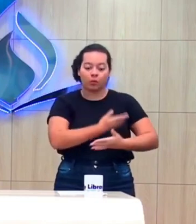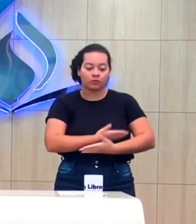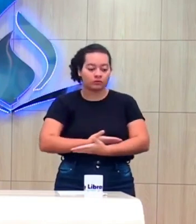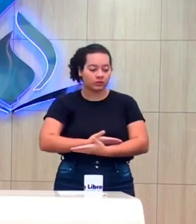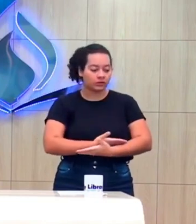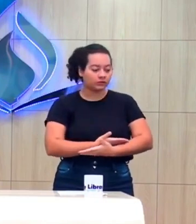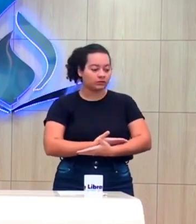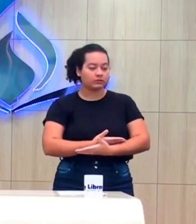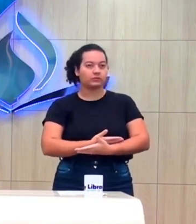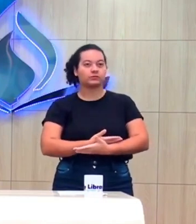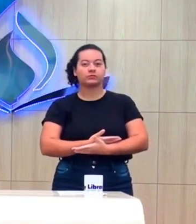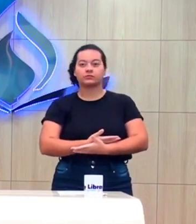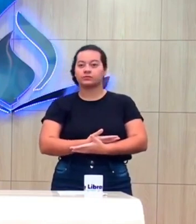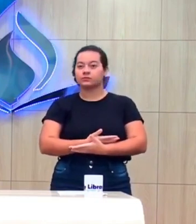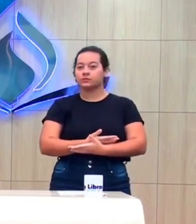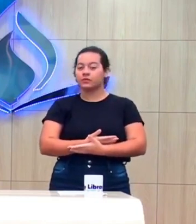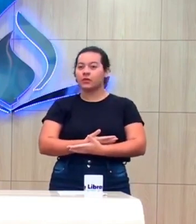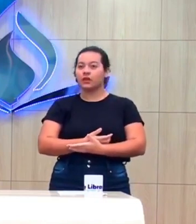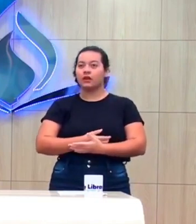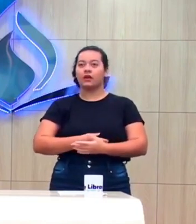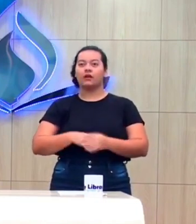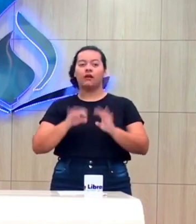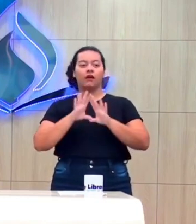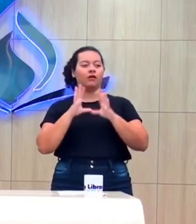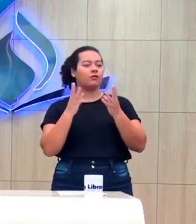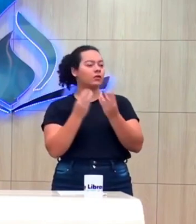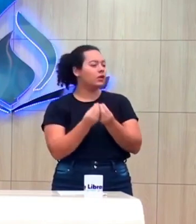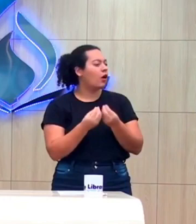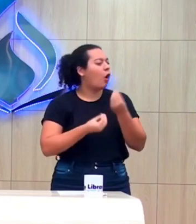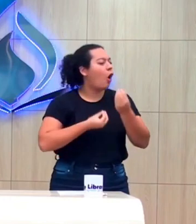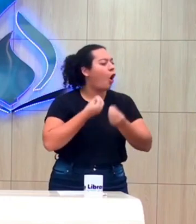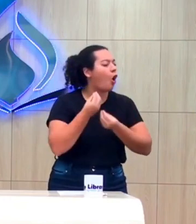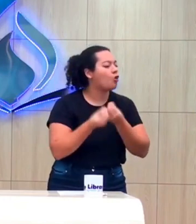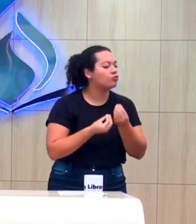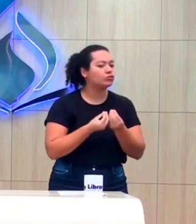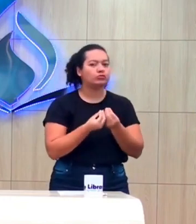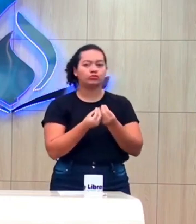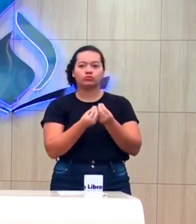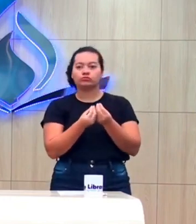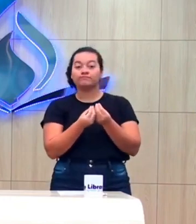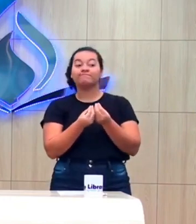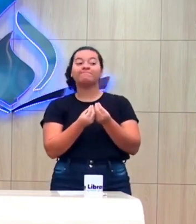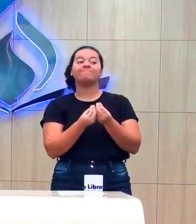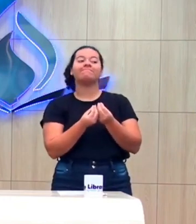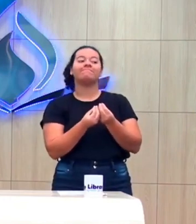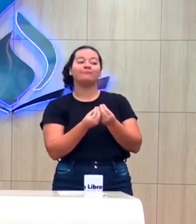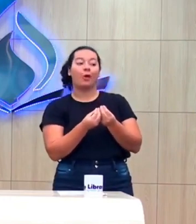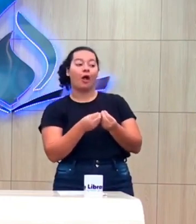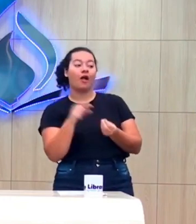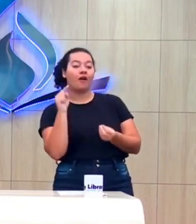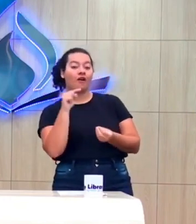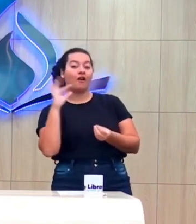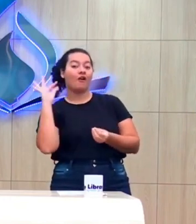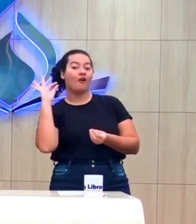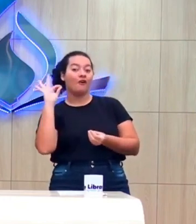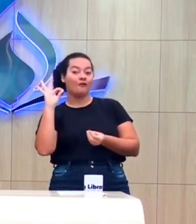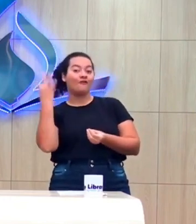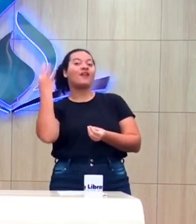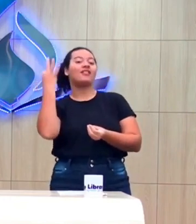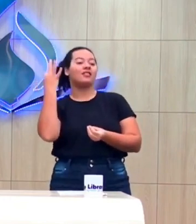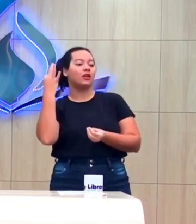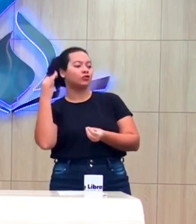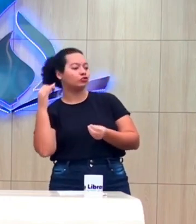Ele foi para onde? Foi lá para a França e trouxe para o Brasil